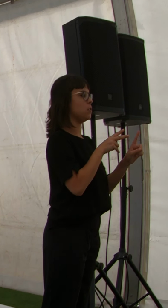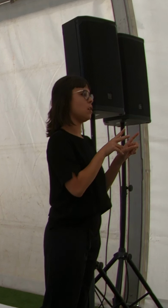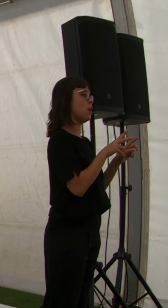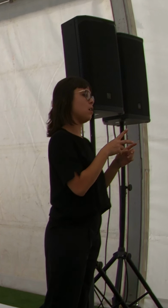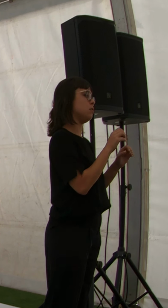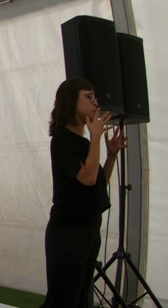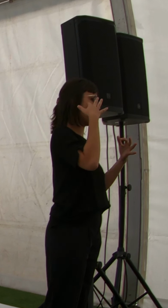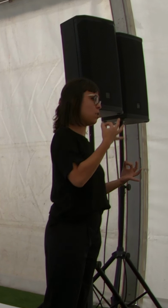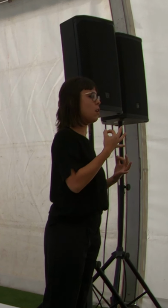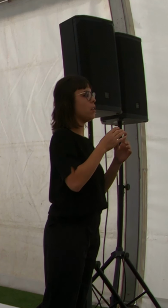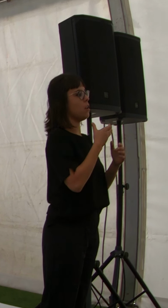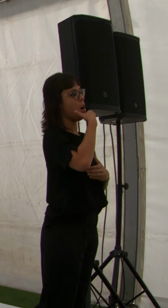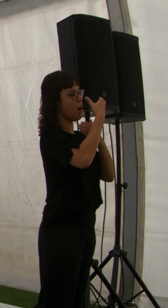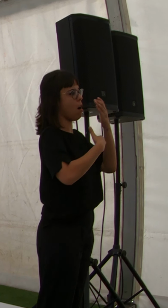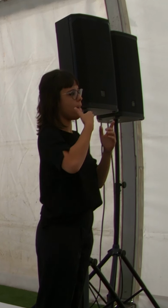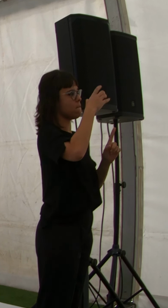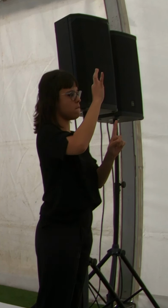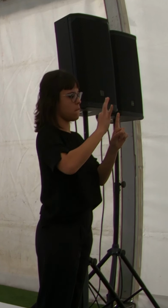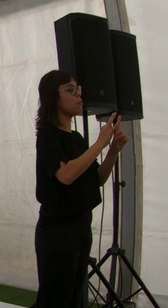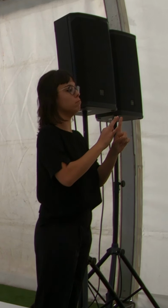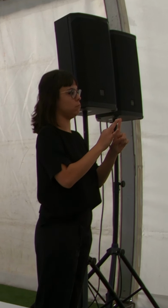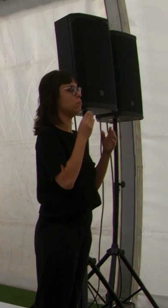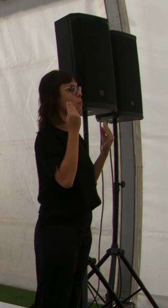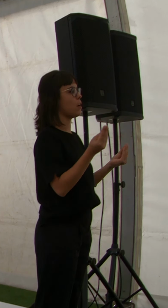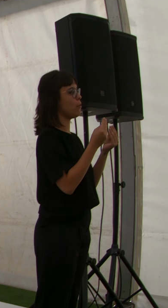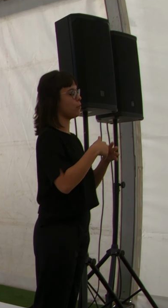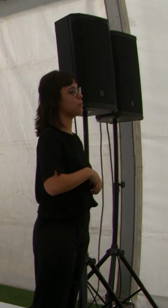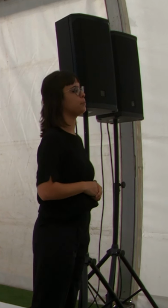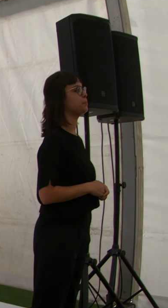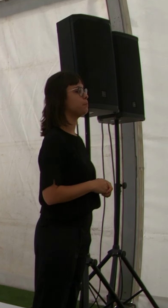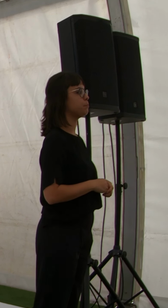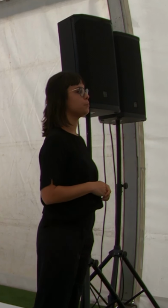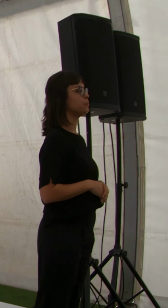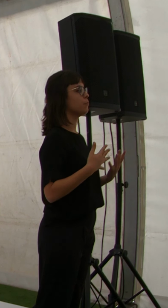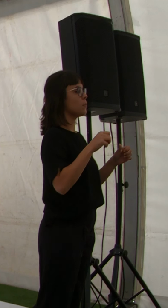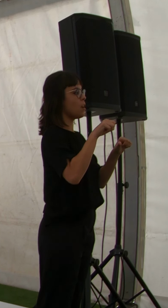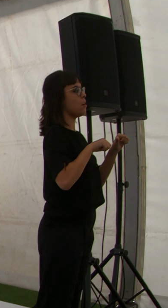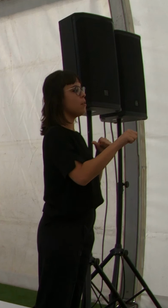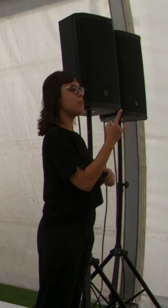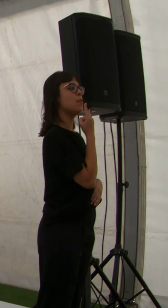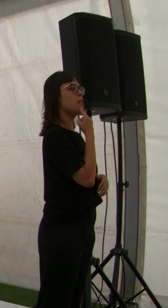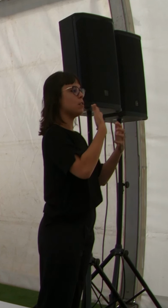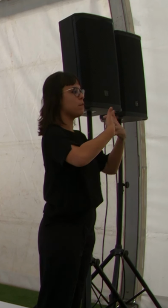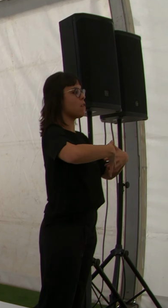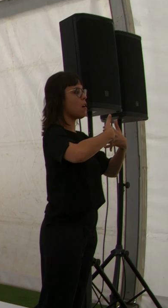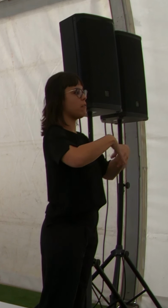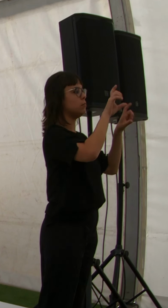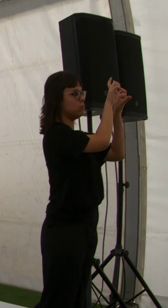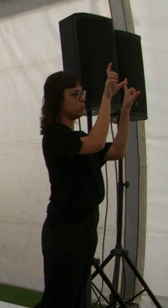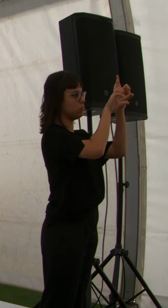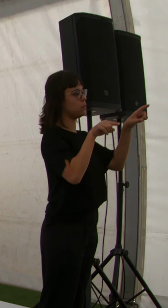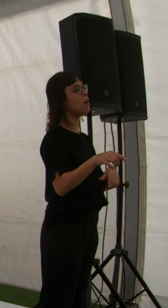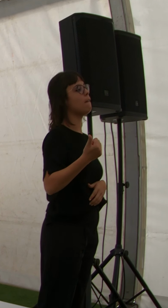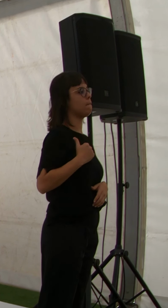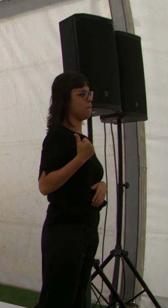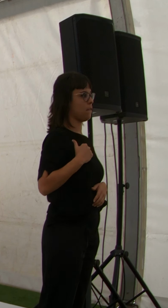¿vale? Y esto es lo que vamos a empezar a ver en absolutamente todos los fabricantes de baterías. El hecho de tener todo modular,